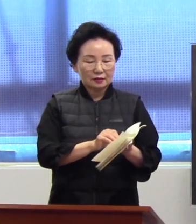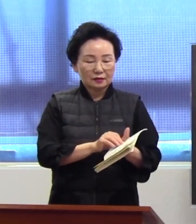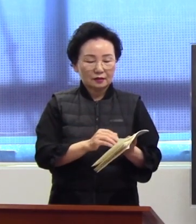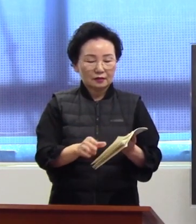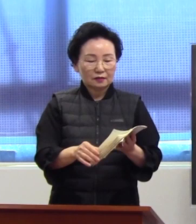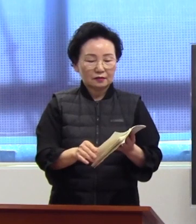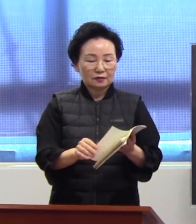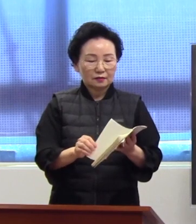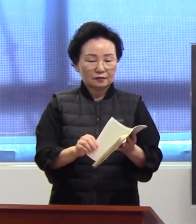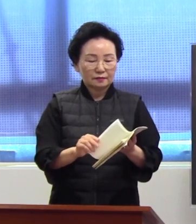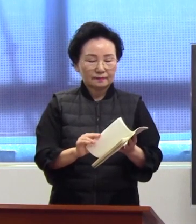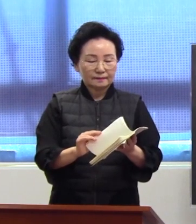다음에는